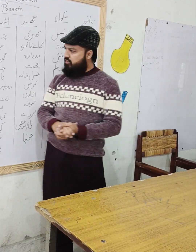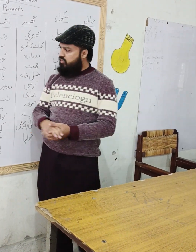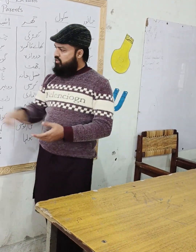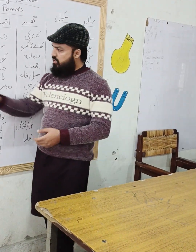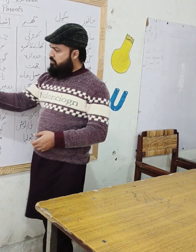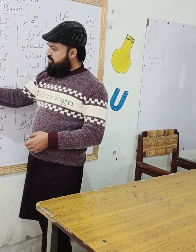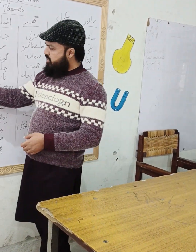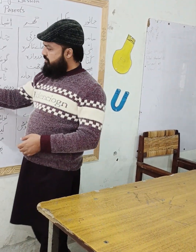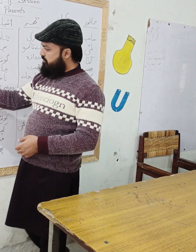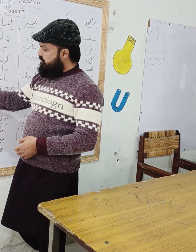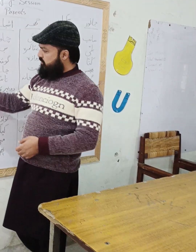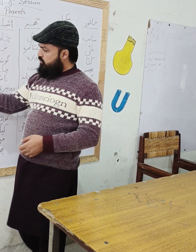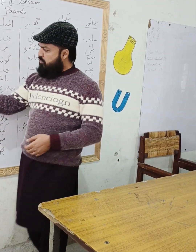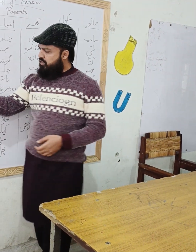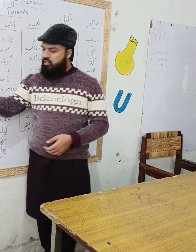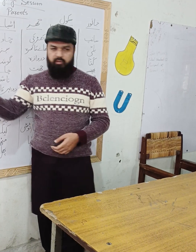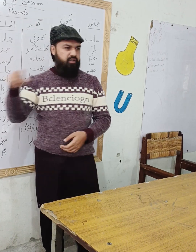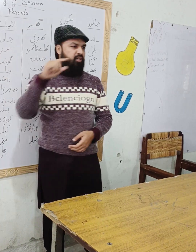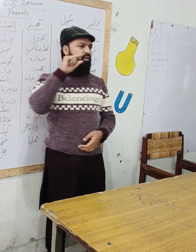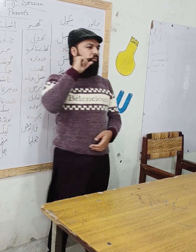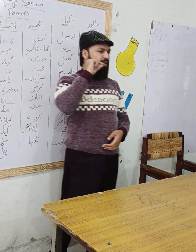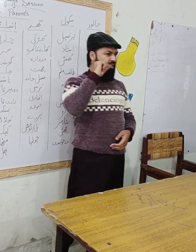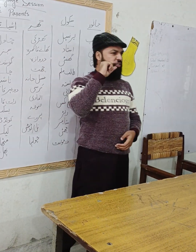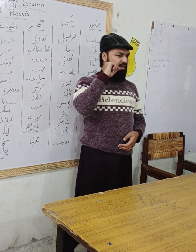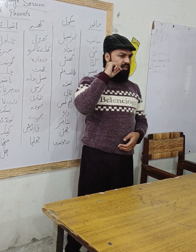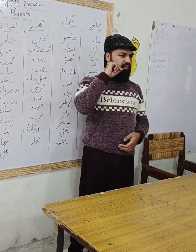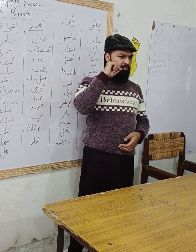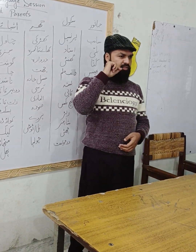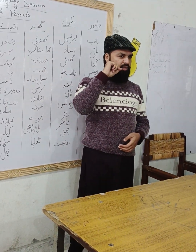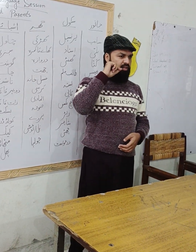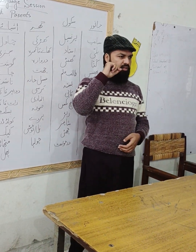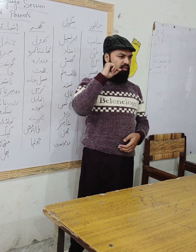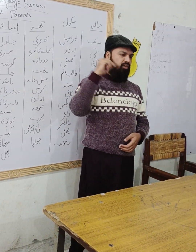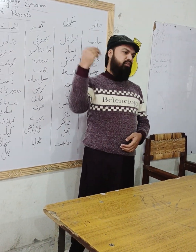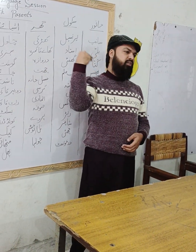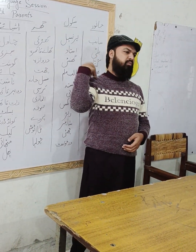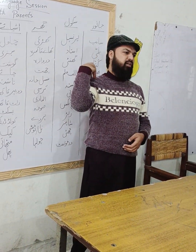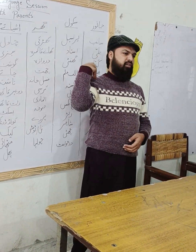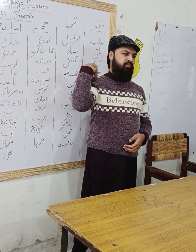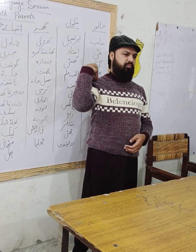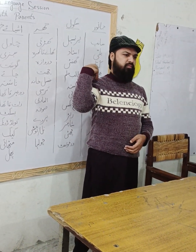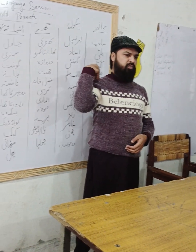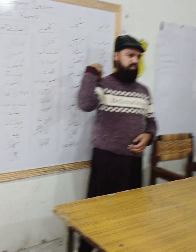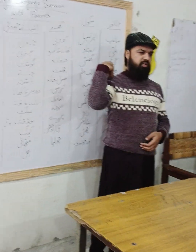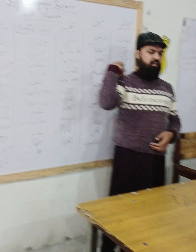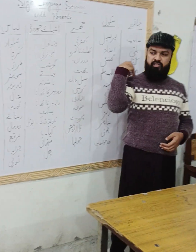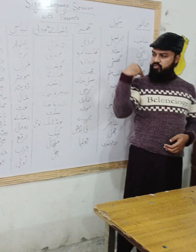जाएगी। अब भाई है तो भाई का आपने मेल का इशारा करना, मर्द का, और ये भाई। ठीक है, इसी